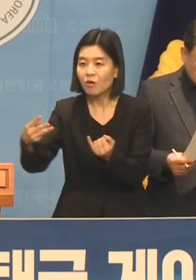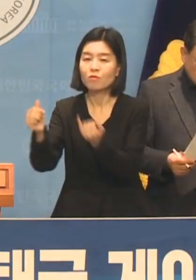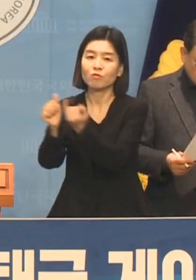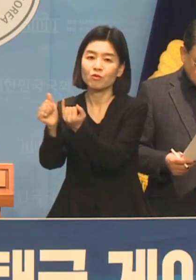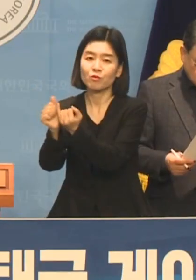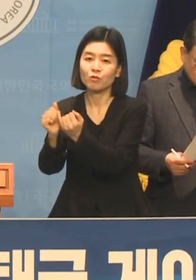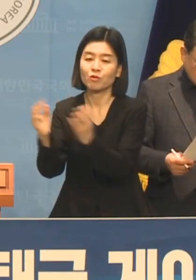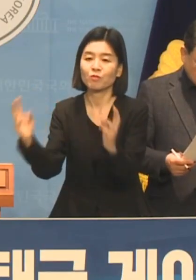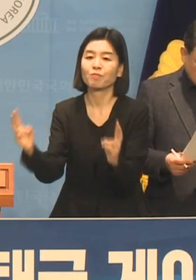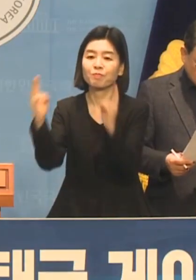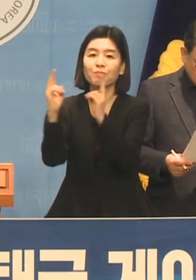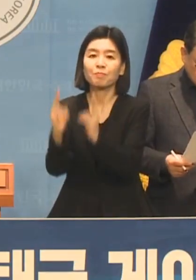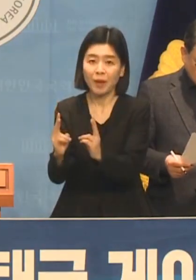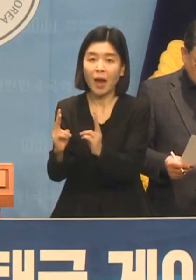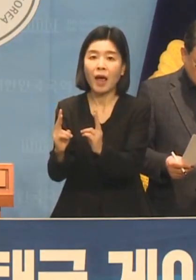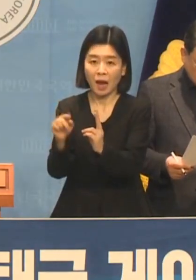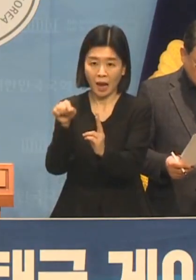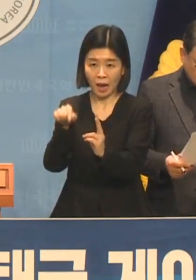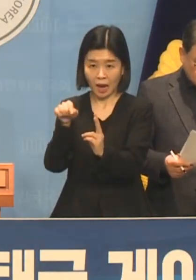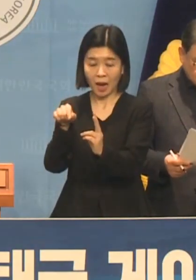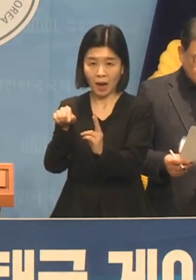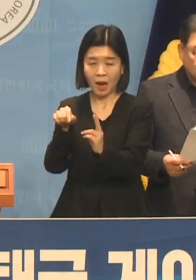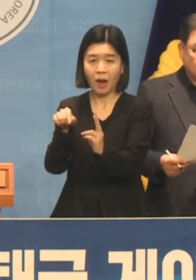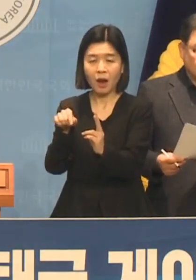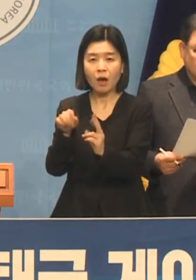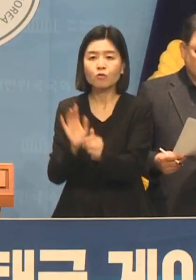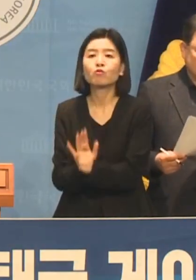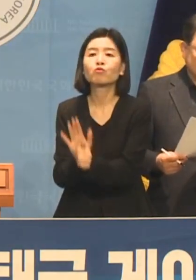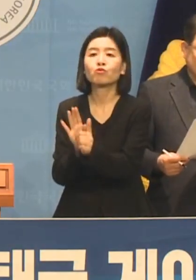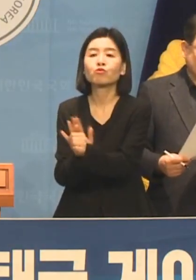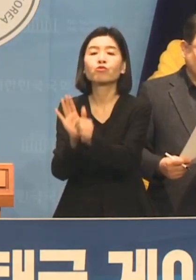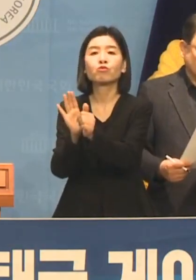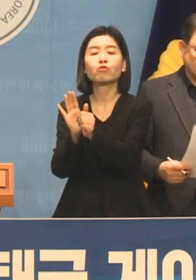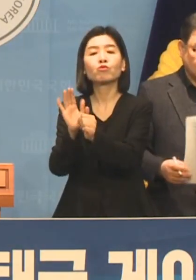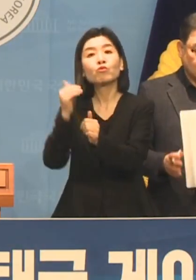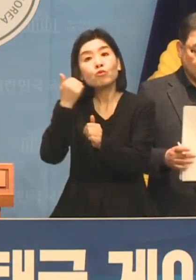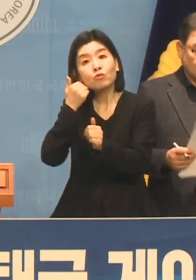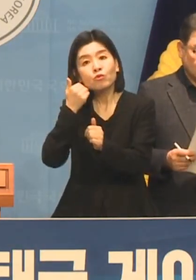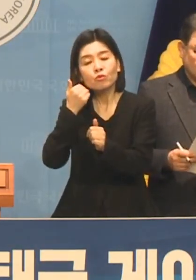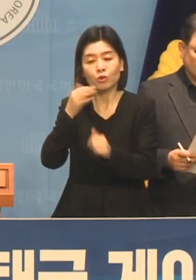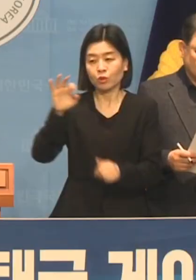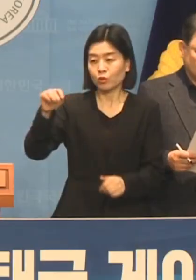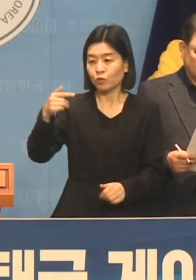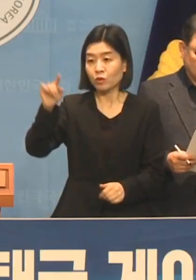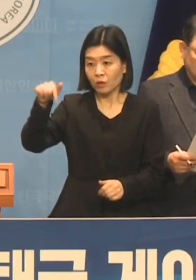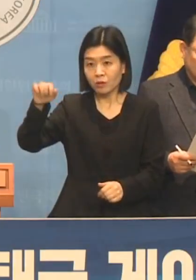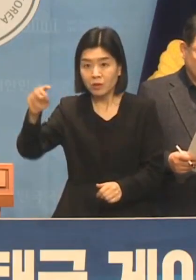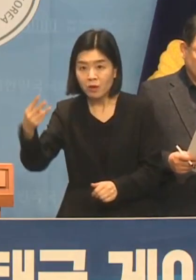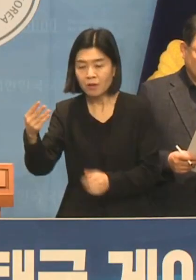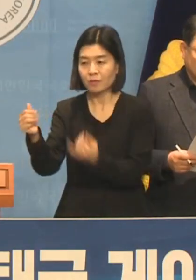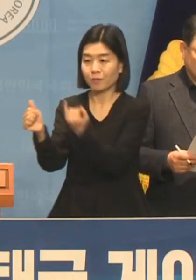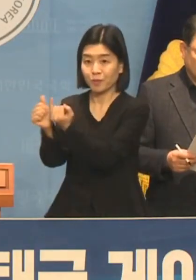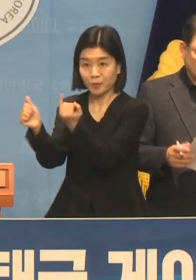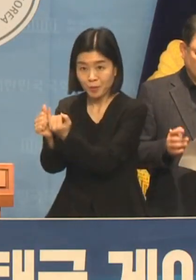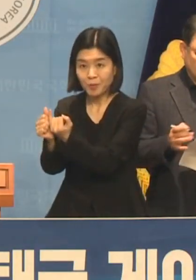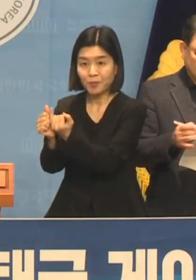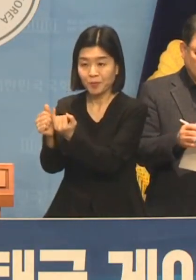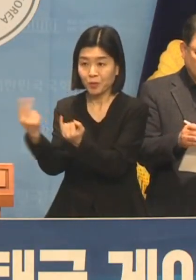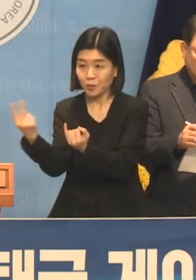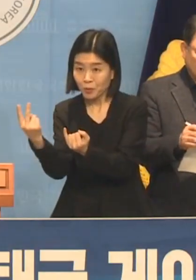만나는 자리는 어떻게 성사되었던 것인지 윤석열, 김건희 두